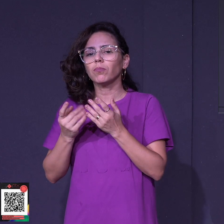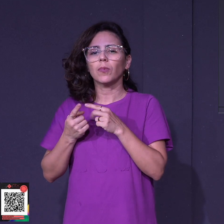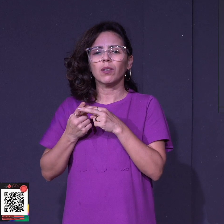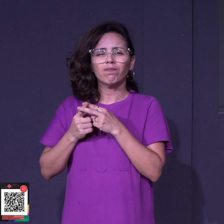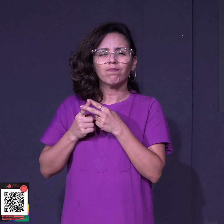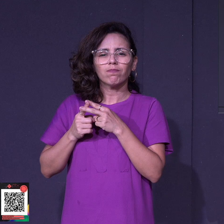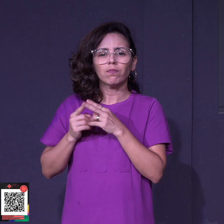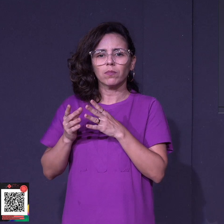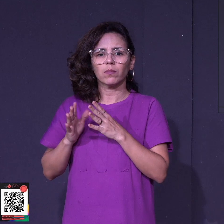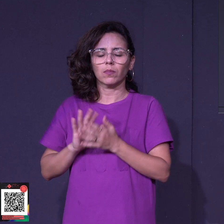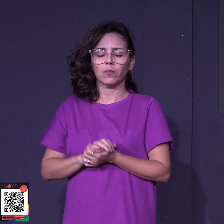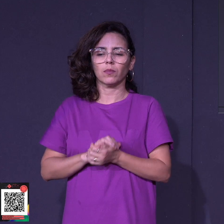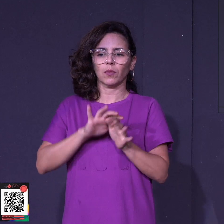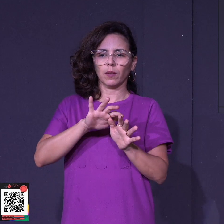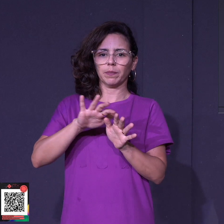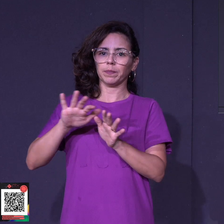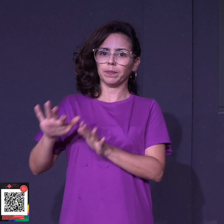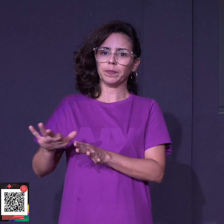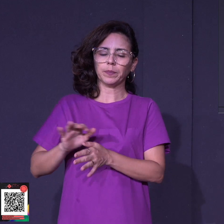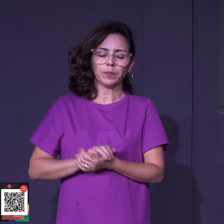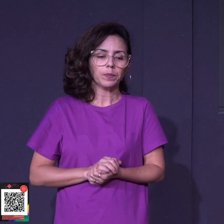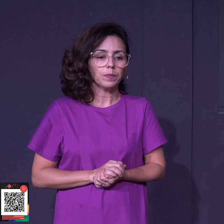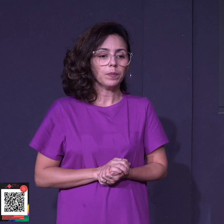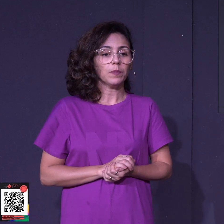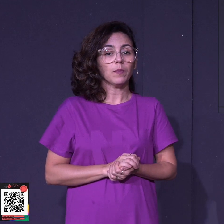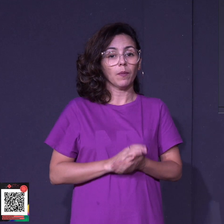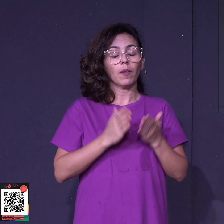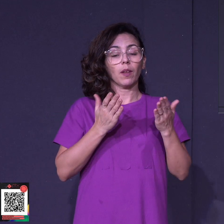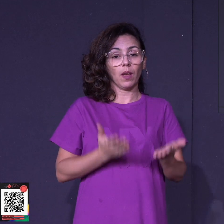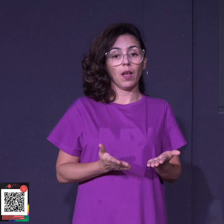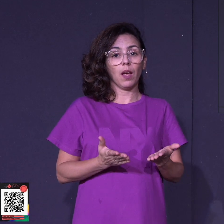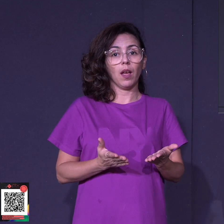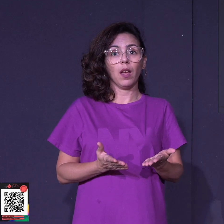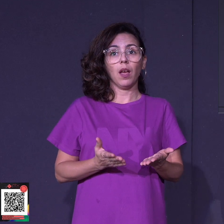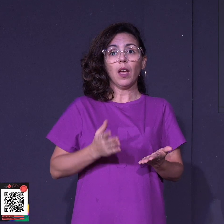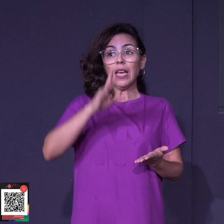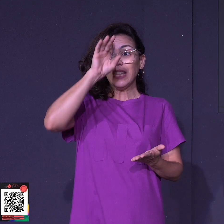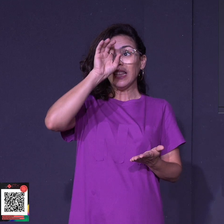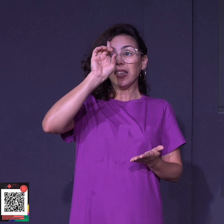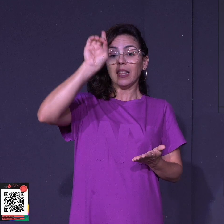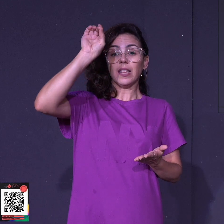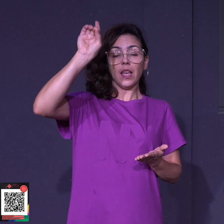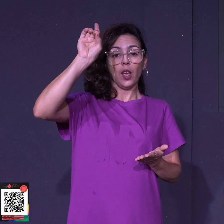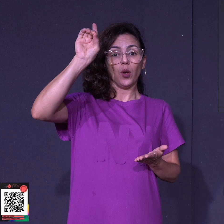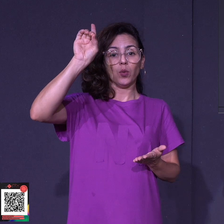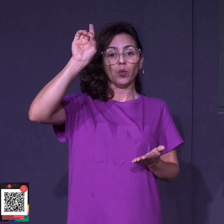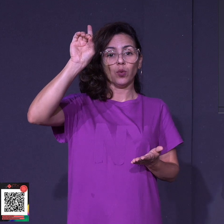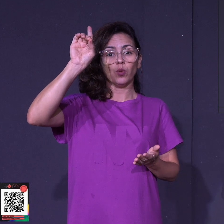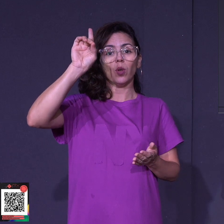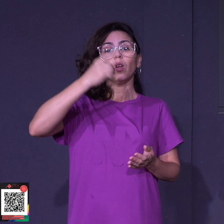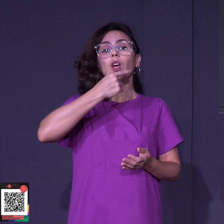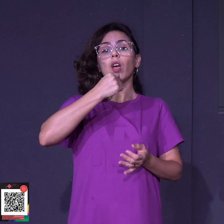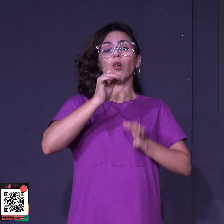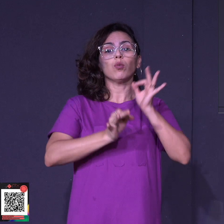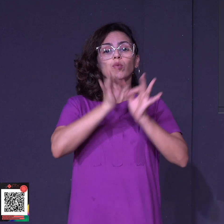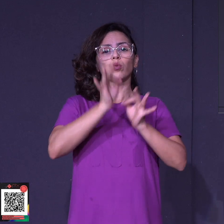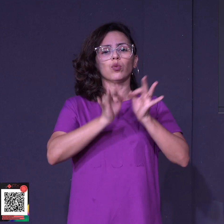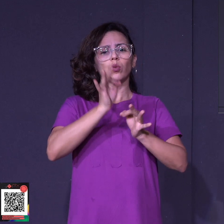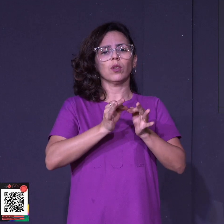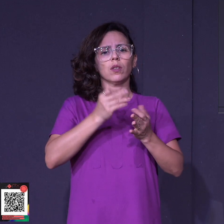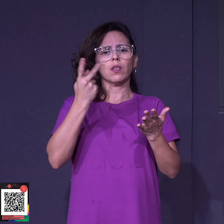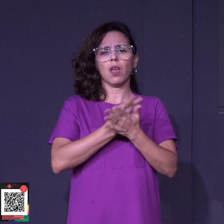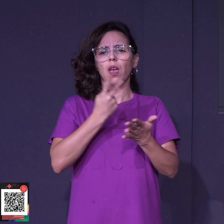juiz humano é passivo de erro ao dar uma sentença, mas Deus é o juiz que não erra e que não falha.